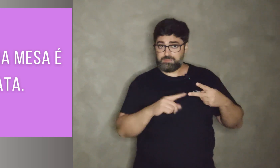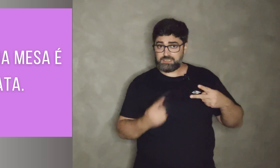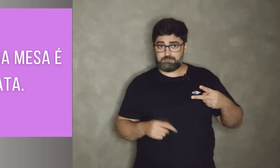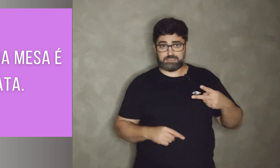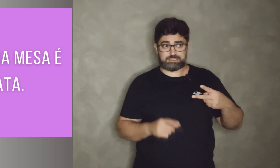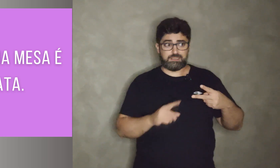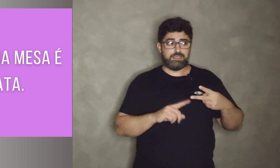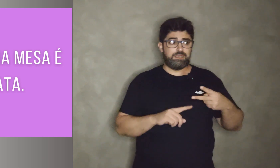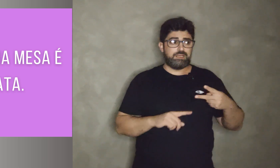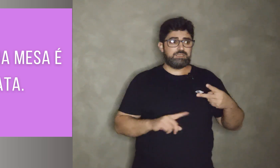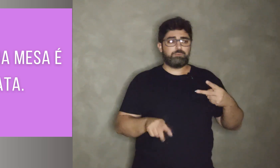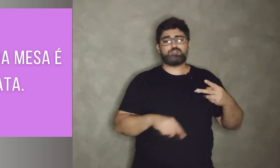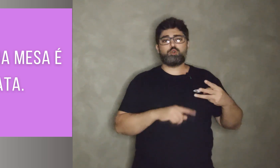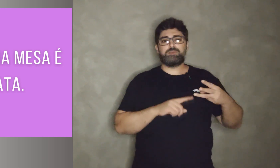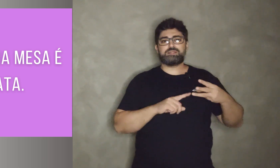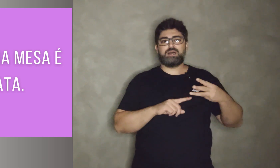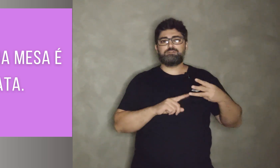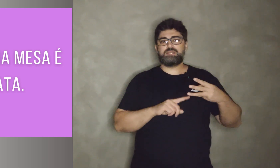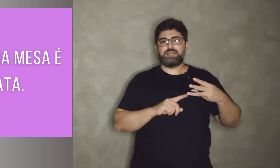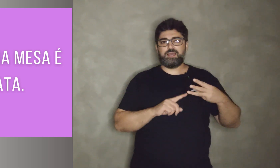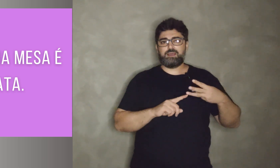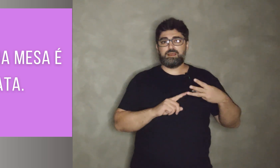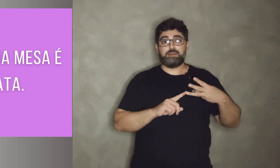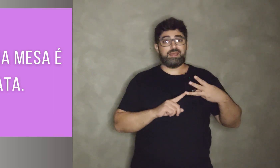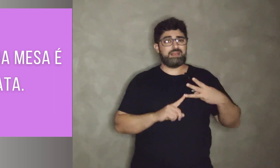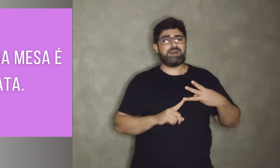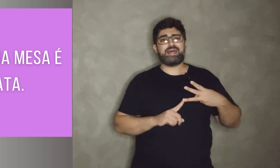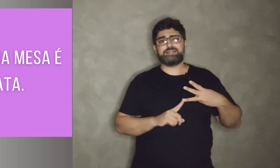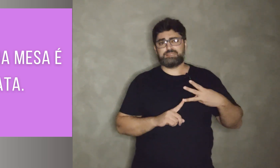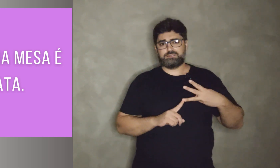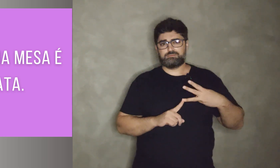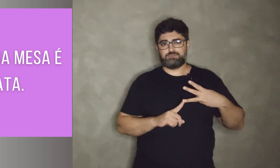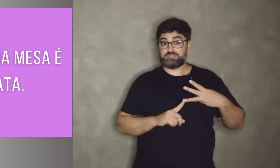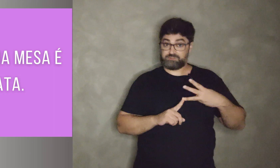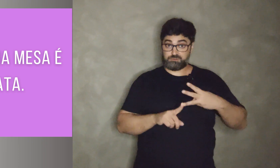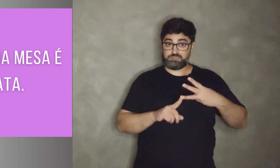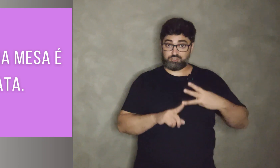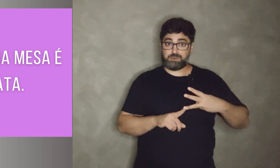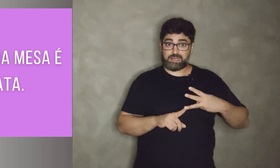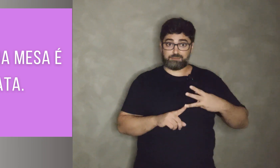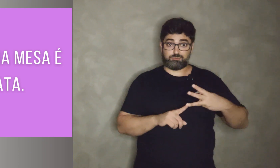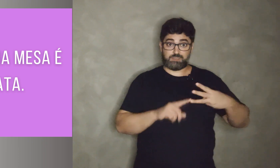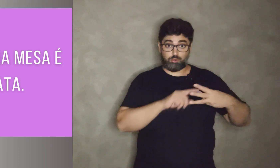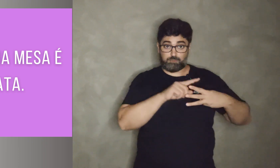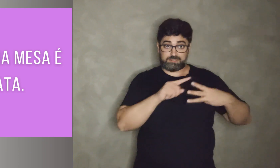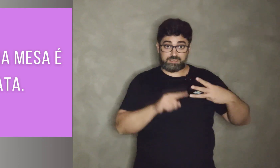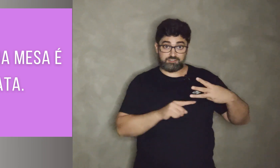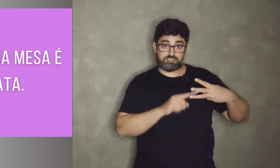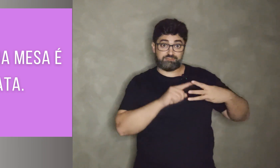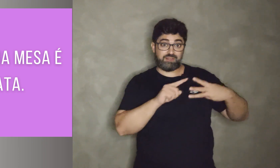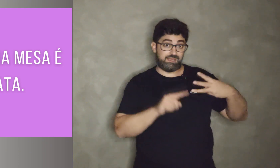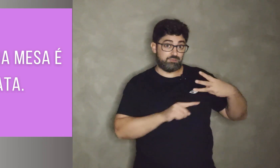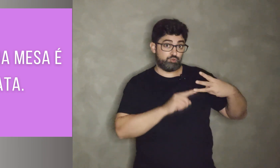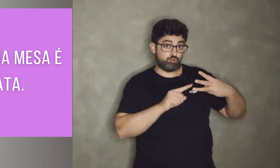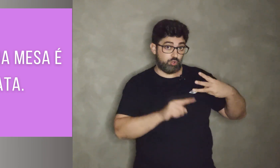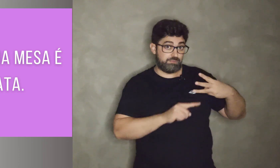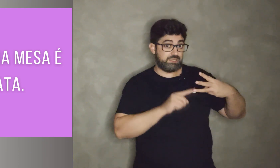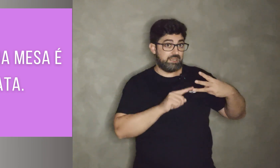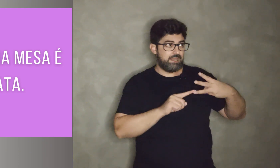minha mesa. E depois o comentário, o que é? Ela é barata. Vamos fazer o sinal de barato, que é o comentário. A gente está falando sobre